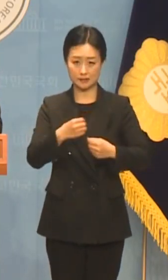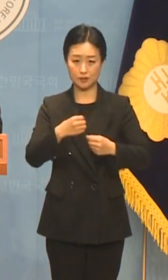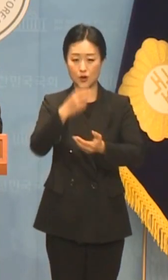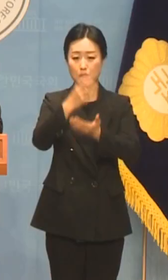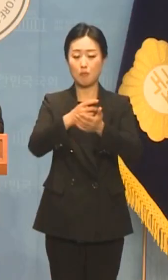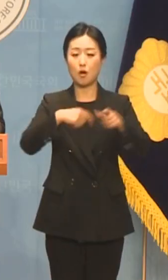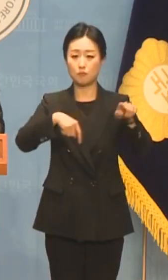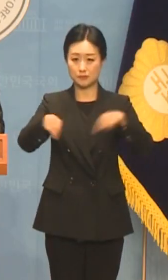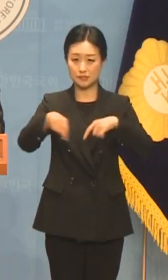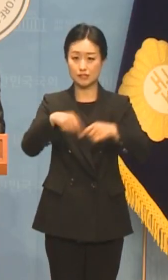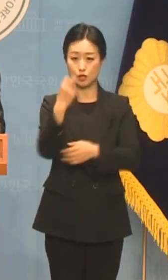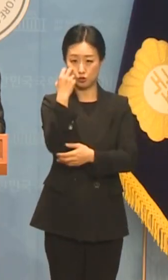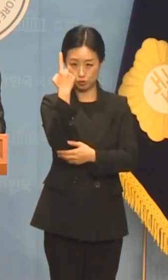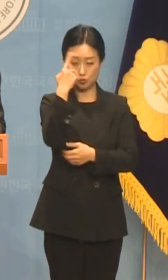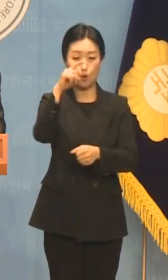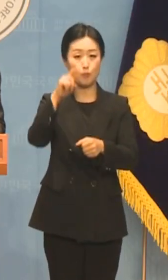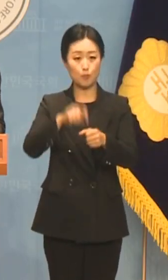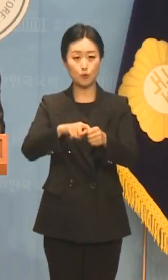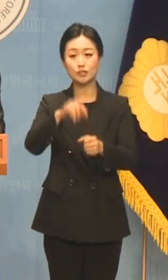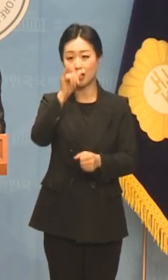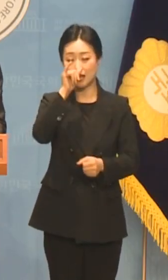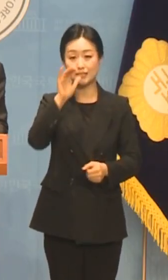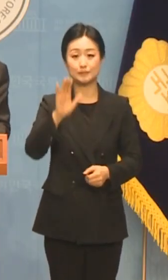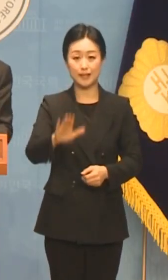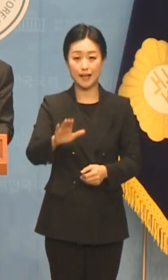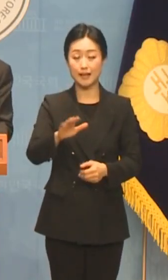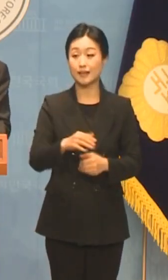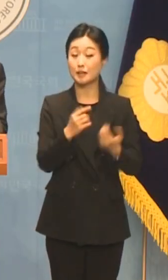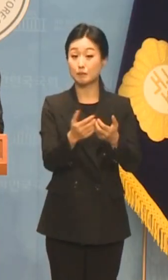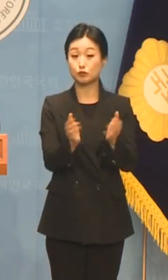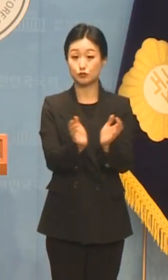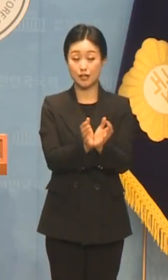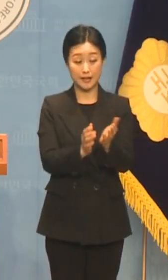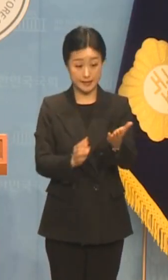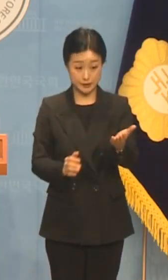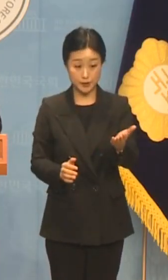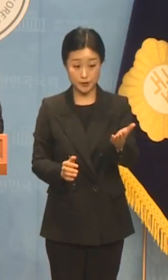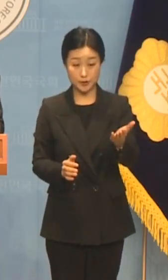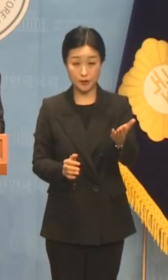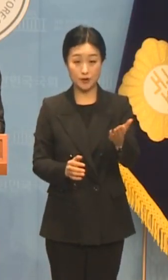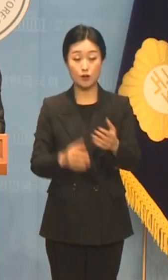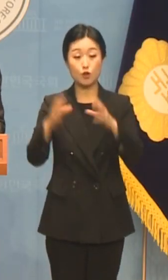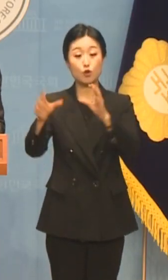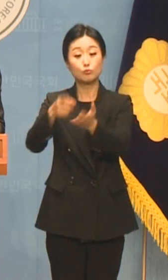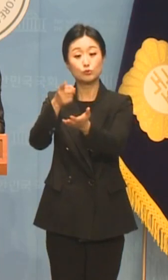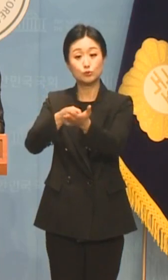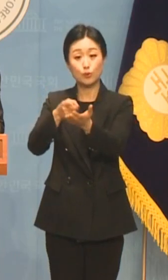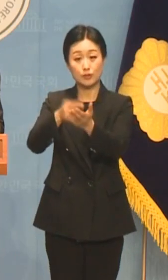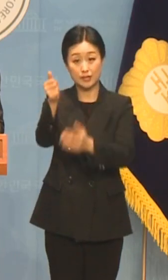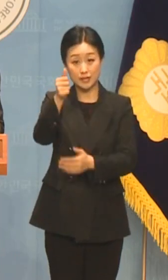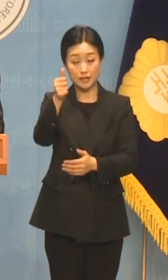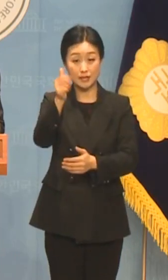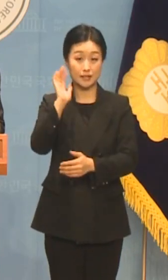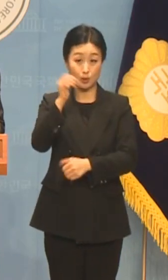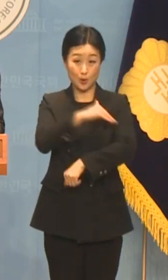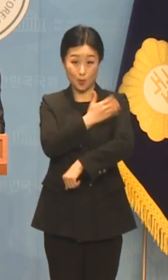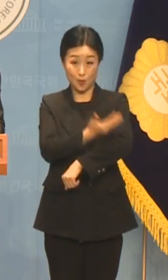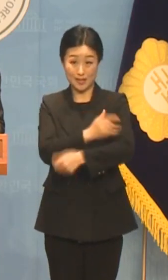한다. 이렇게 말씀을 드립니다. 더불어민주당이 한덕수 대통령